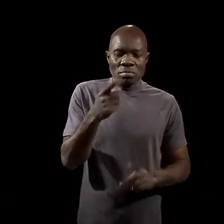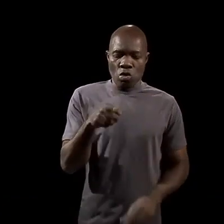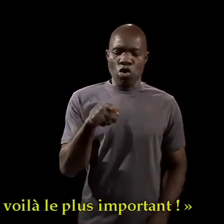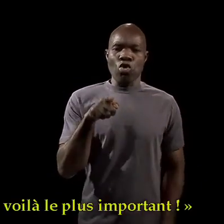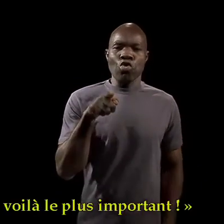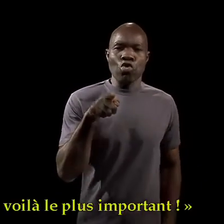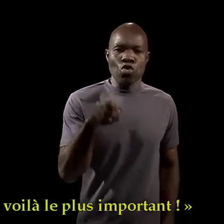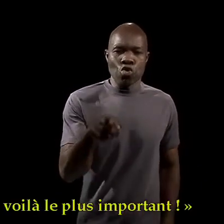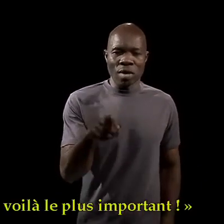voilà le plus important.